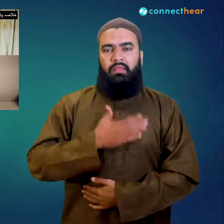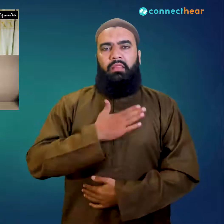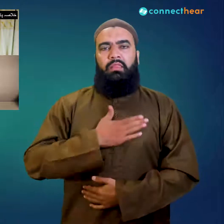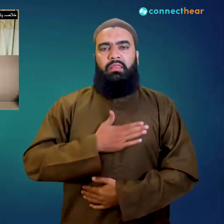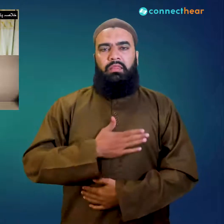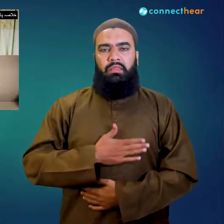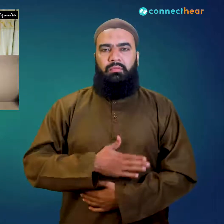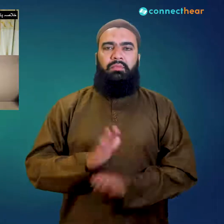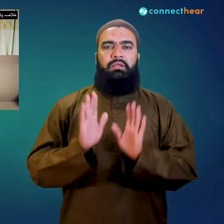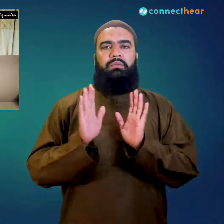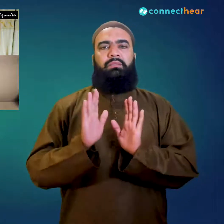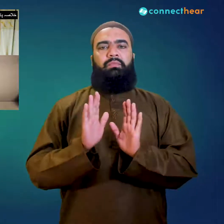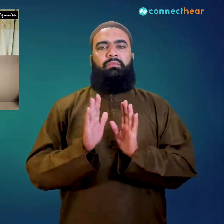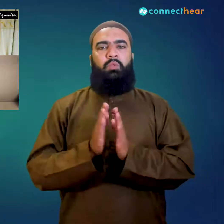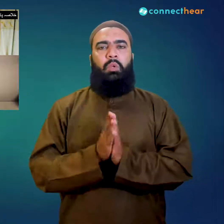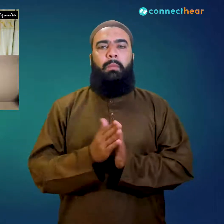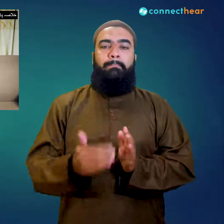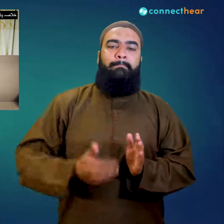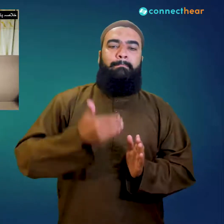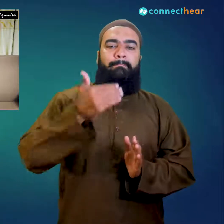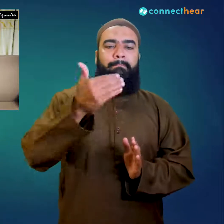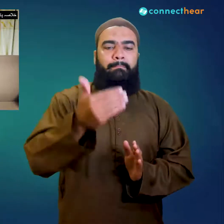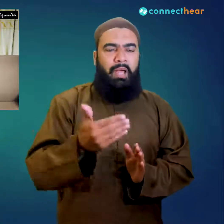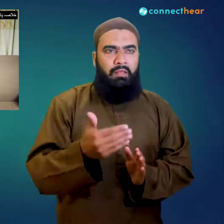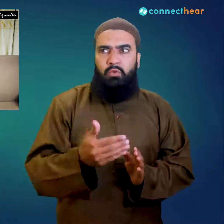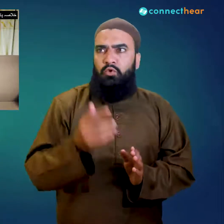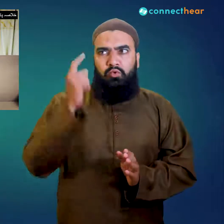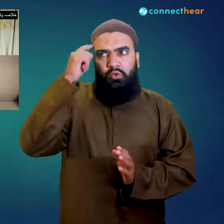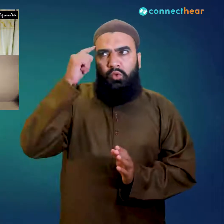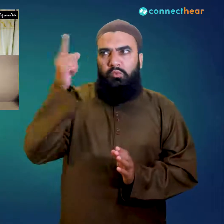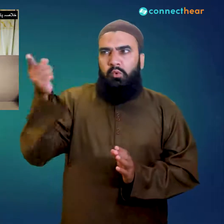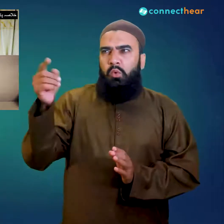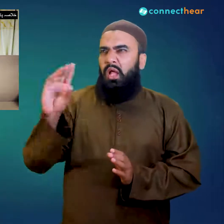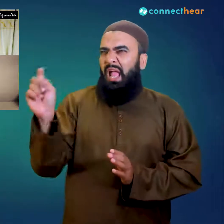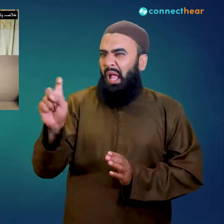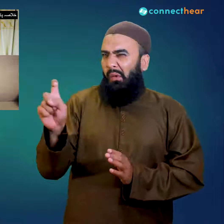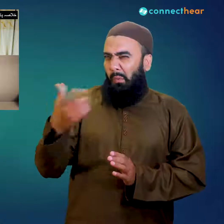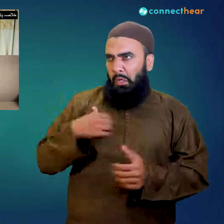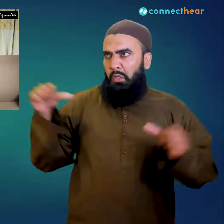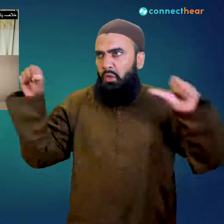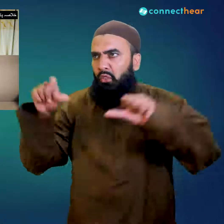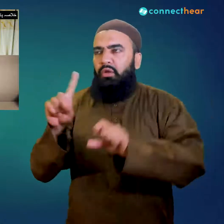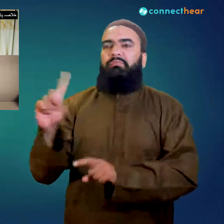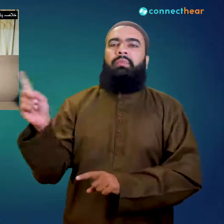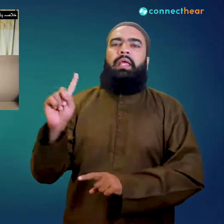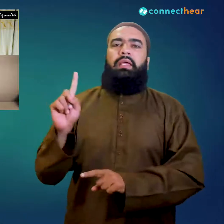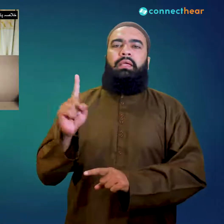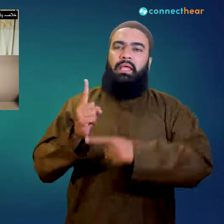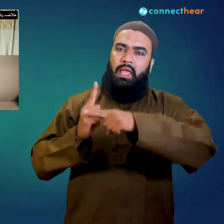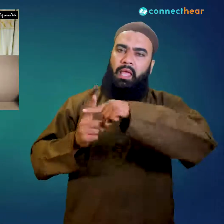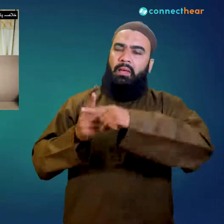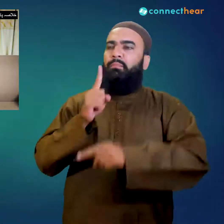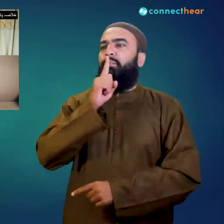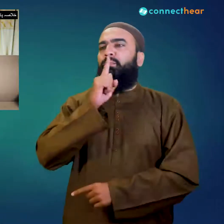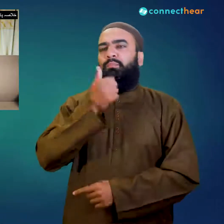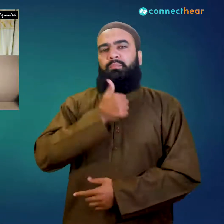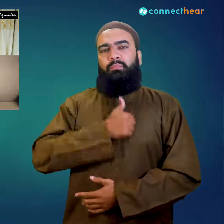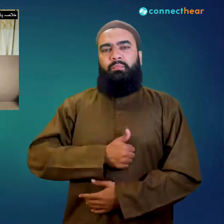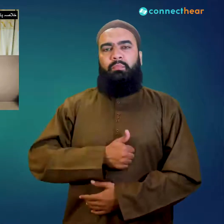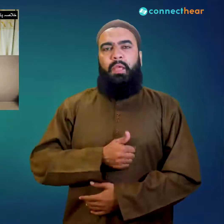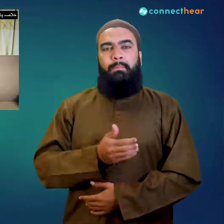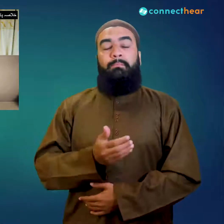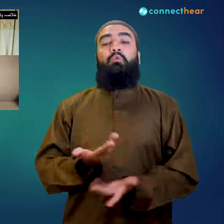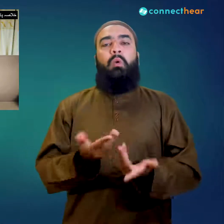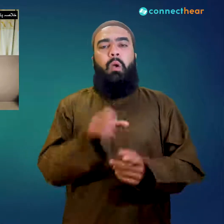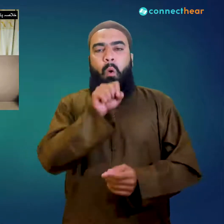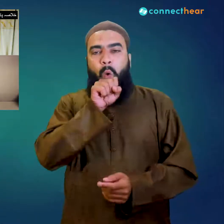پر رک جانا، صبر کر لینا اور اپنے آپ کو روک لینا، یہ اس کا حکم دیا گیا۔ نماز کا حکم بعد میں دیا